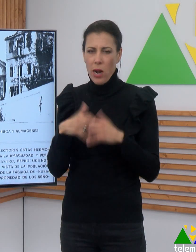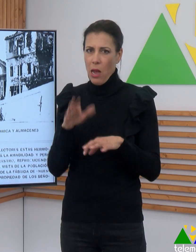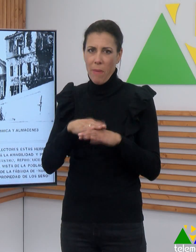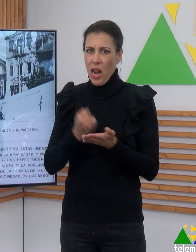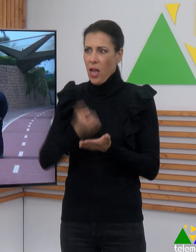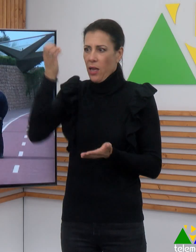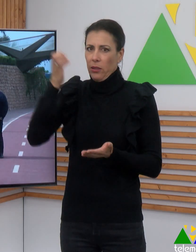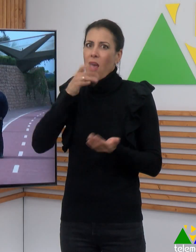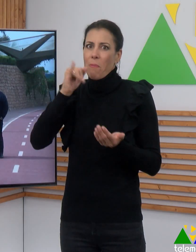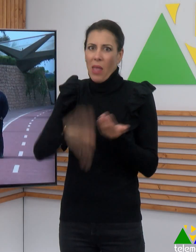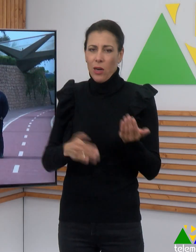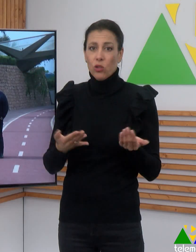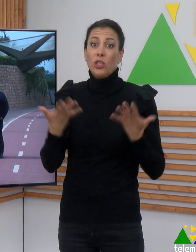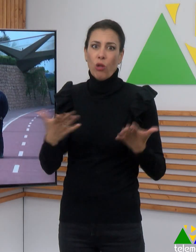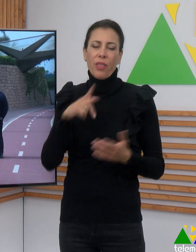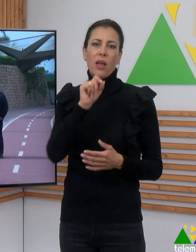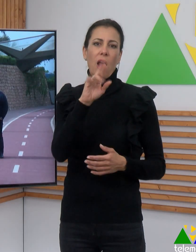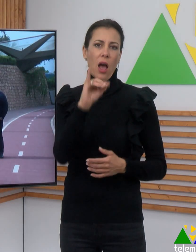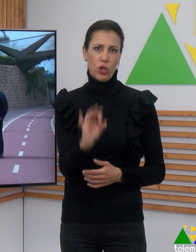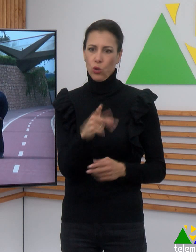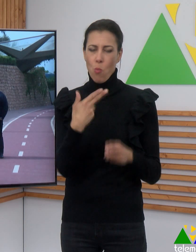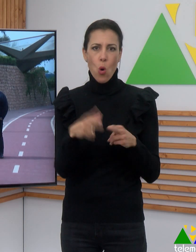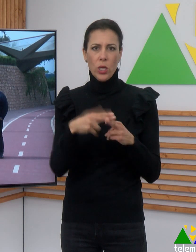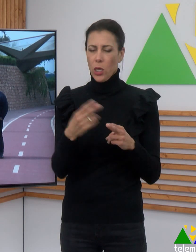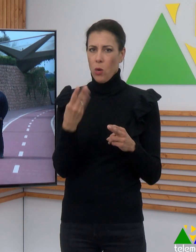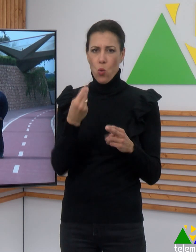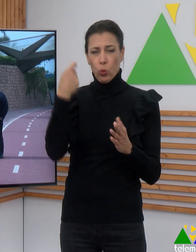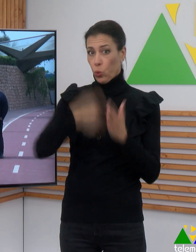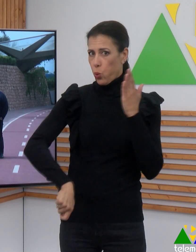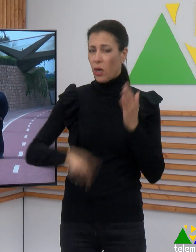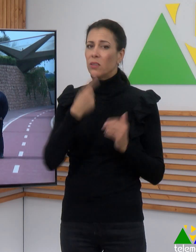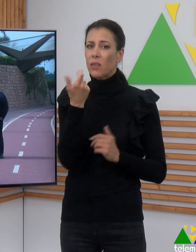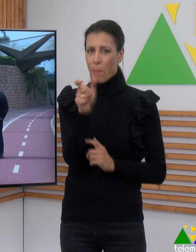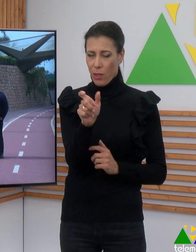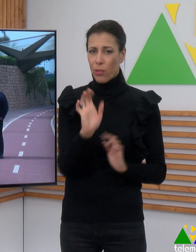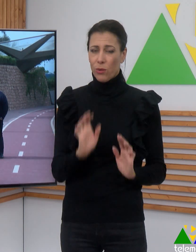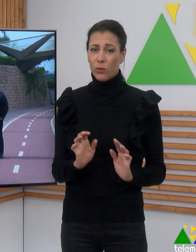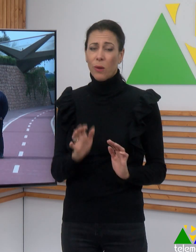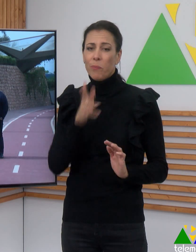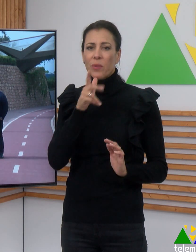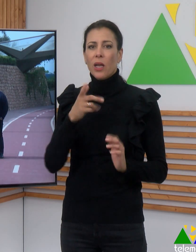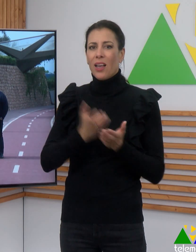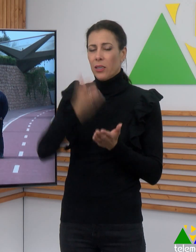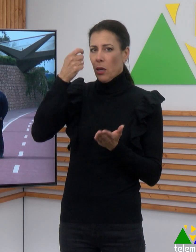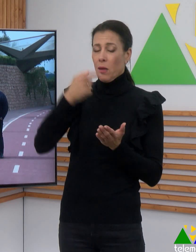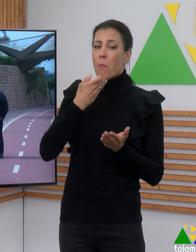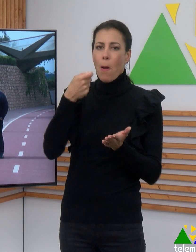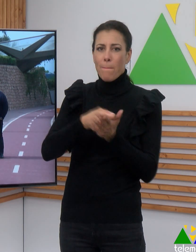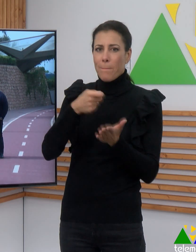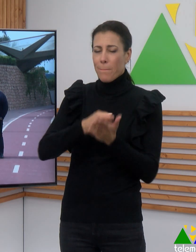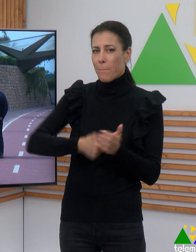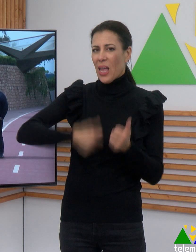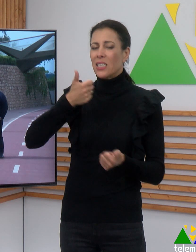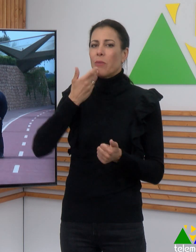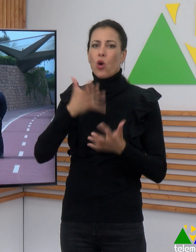que hay. Y los Larios empiezan pues una política muy agresiva de precio, es decir, pagan las cañas más a los grandes propietarios